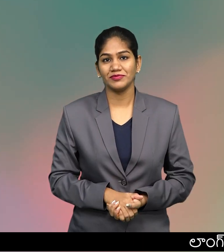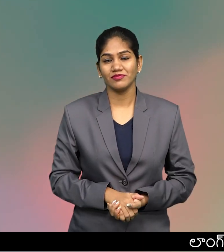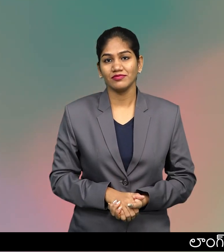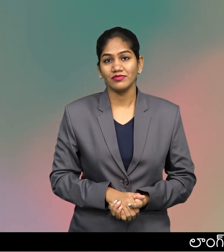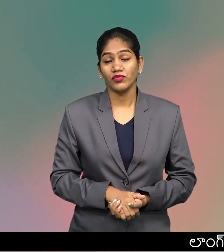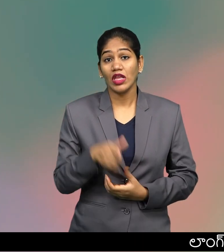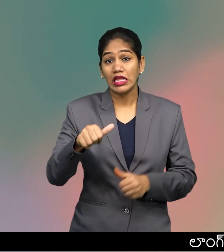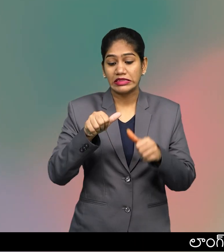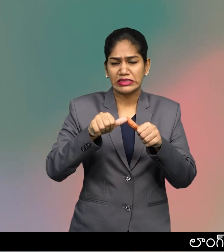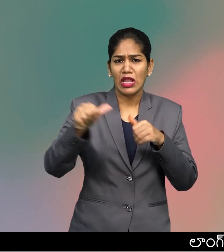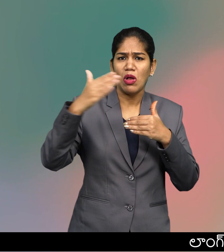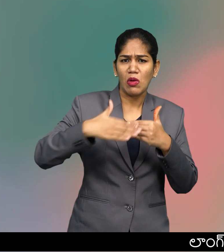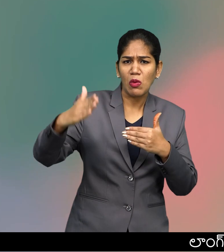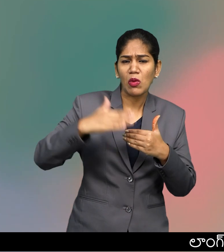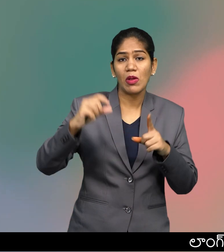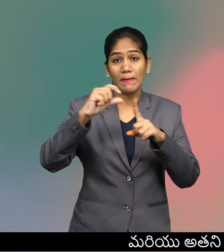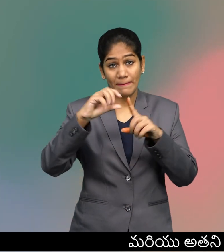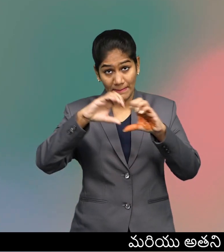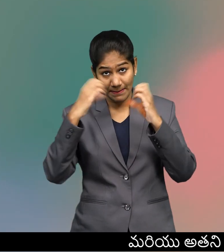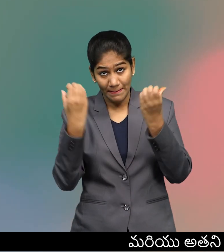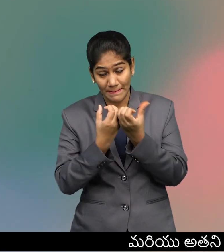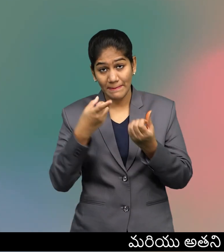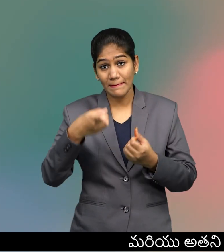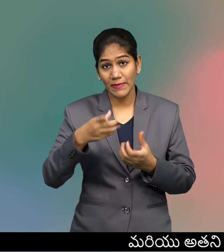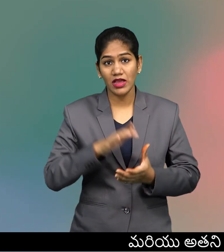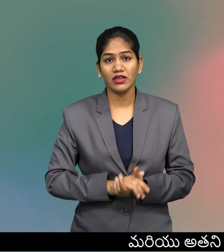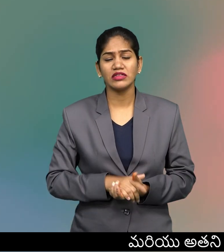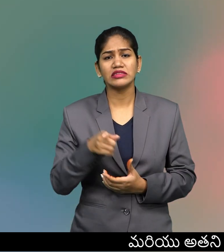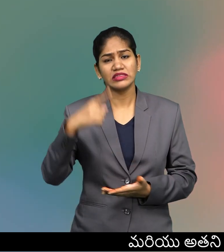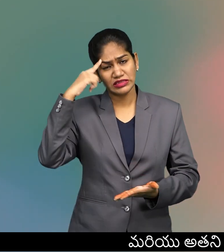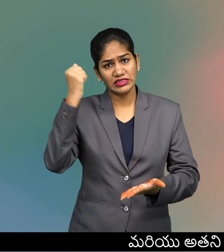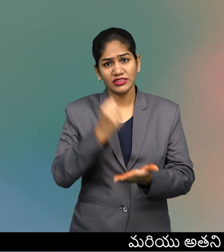లాంగ్ పార్లమెంట్ రాజు మరియు అతని మంత్రుల నిరంకుశత్వాన్ని